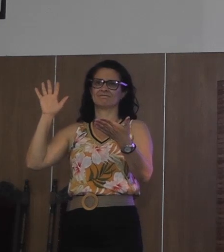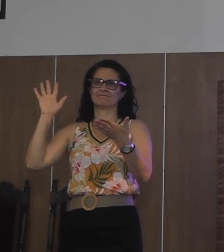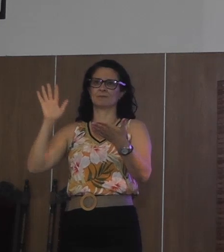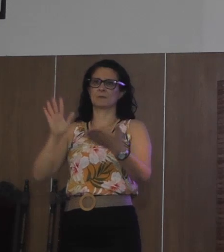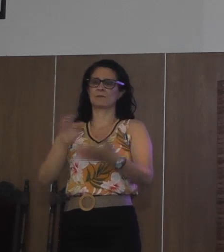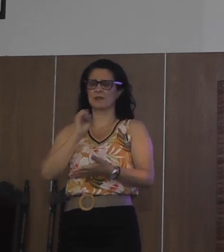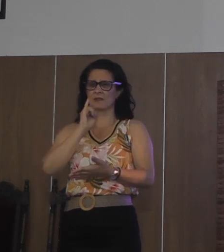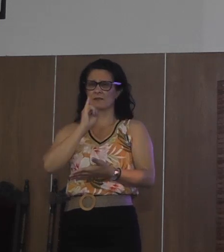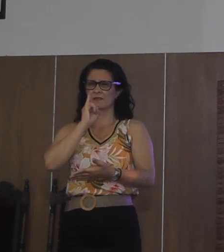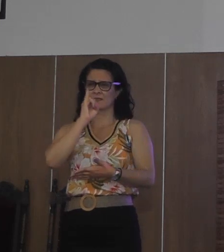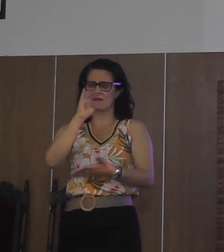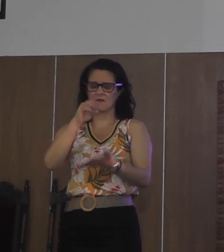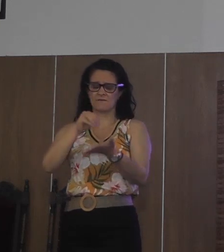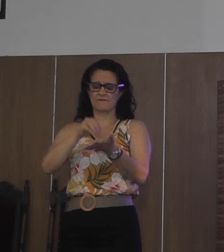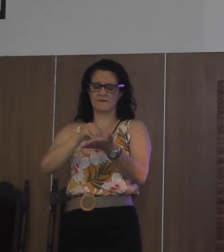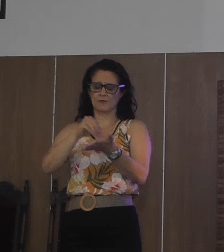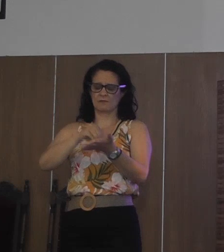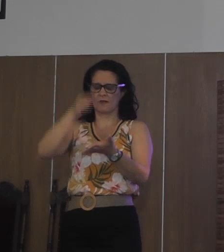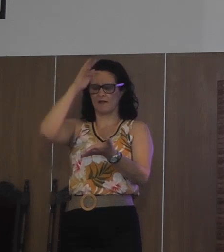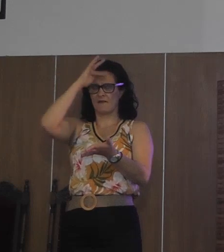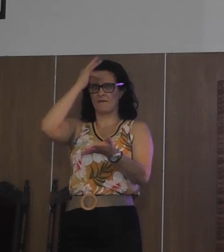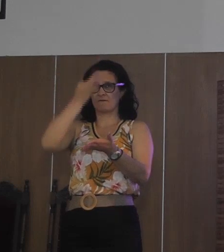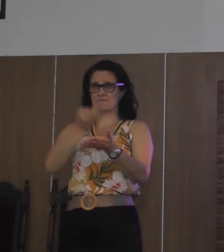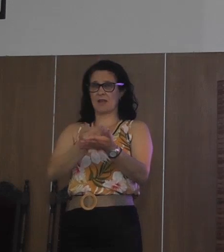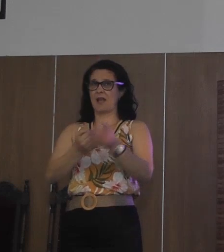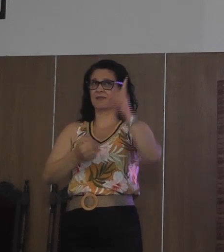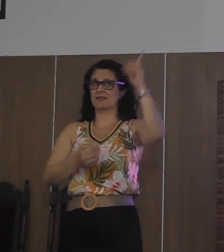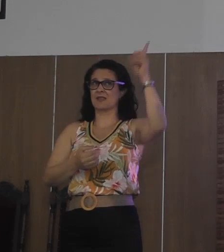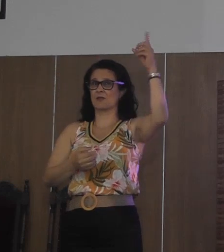Sem fé é impossível agradar a Deus.